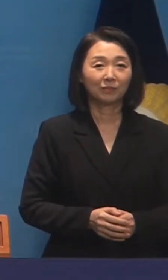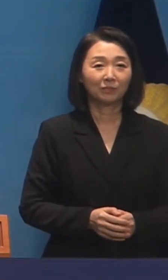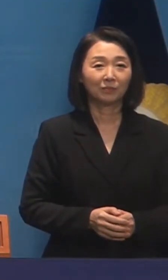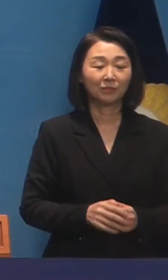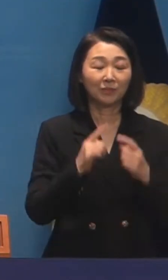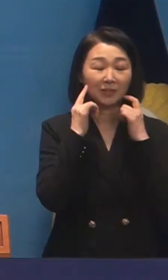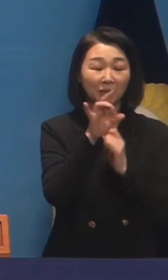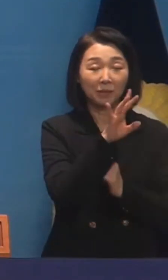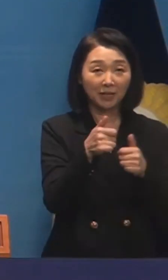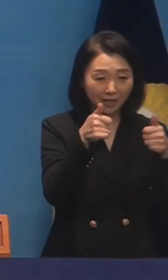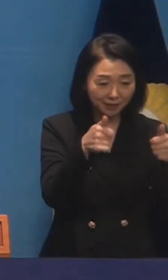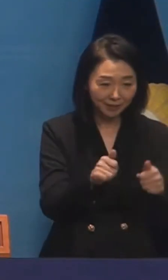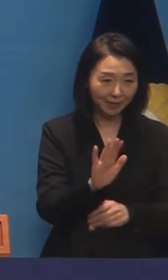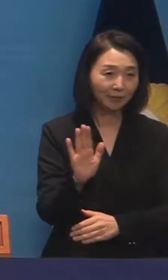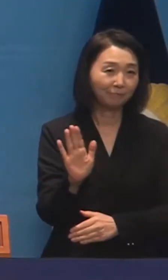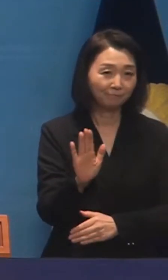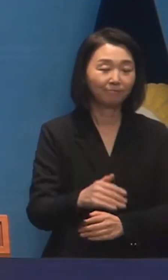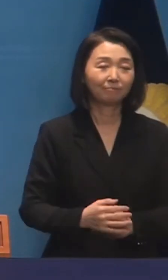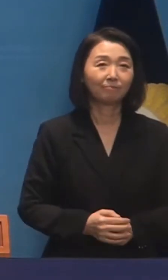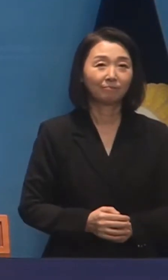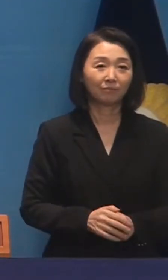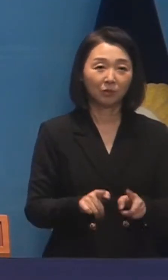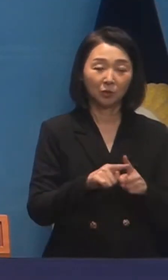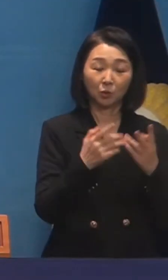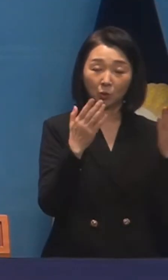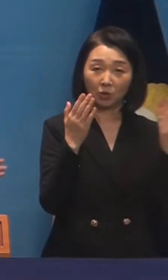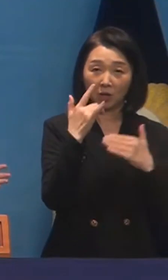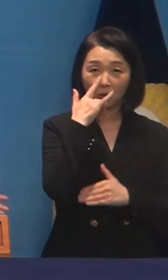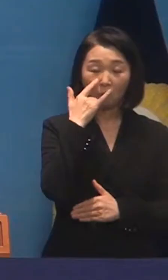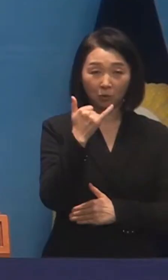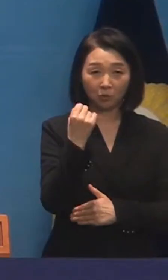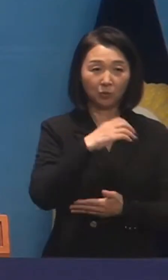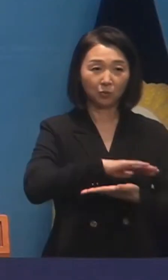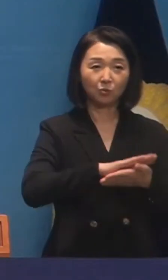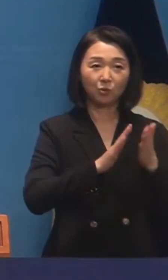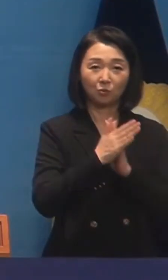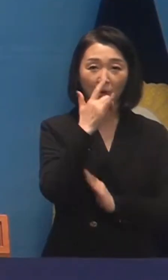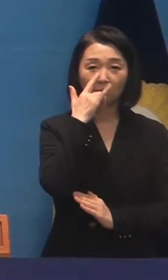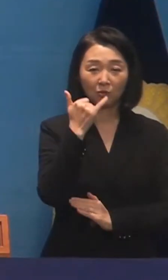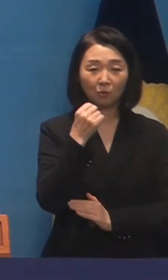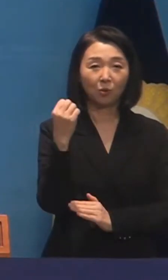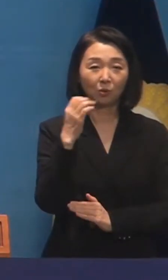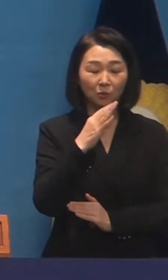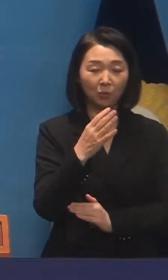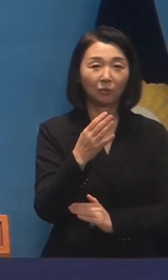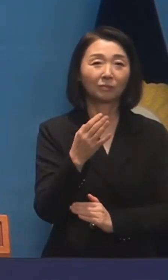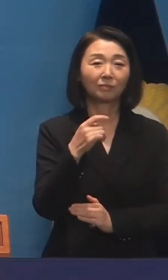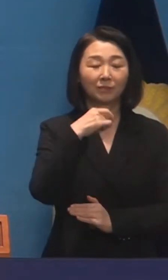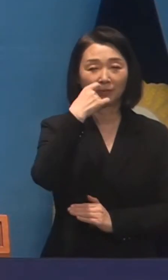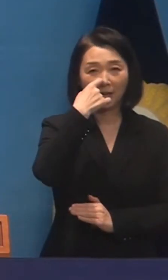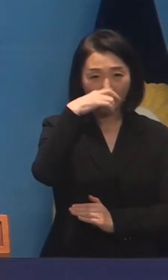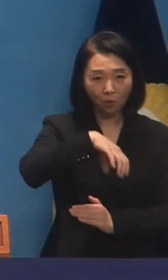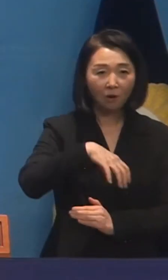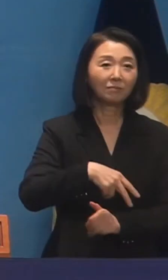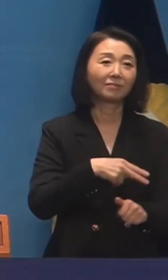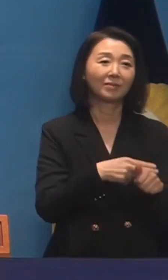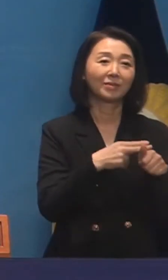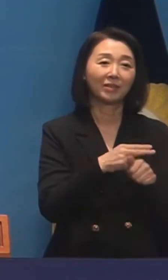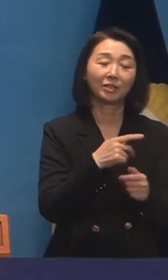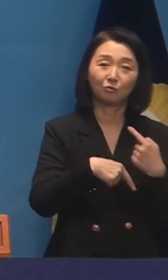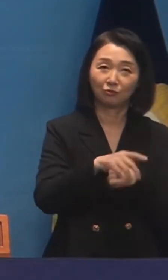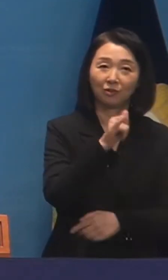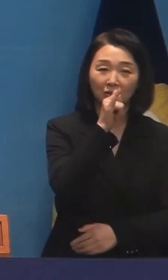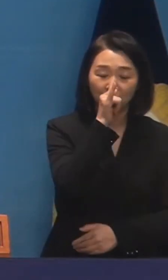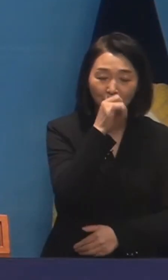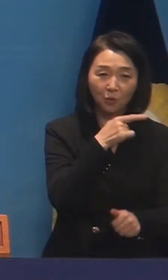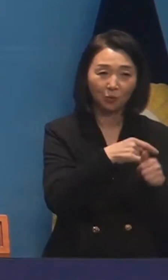안 드리고요. 초등학교 학부모님들, 유치원 학부모님, 그리고 학원 선생님도 하시는 분들 계시고